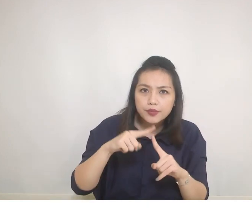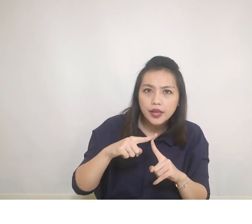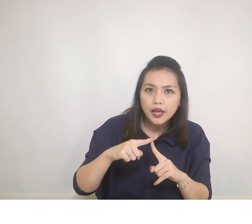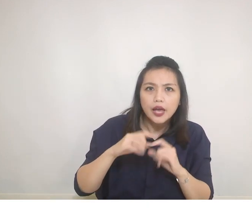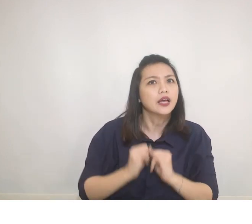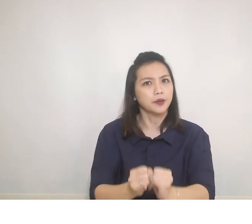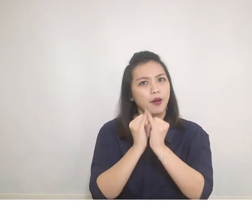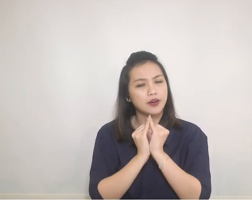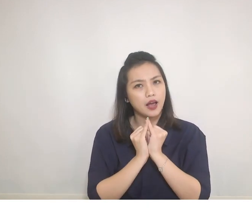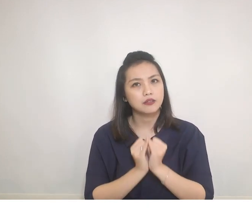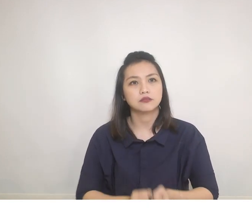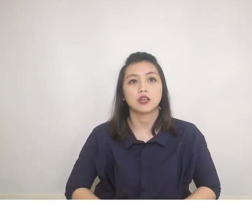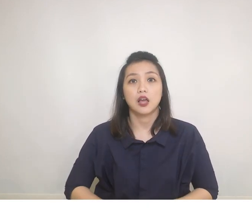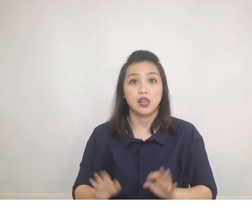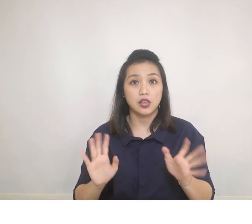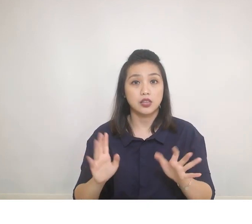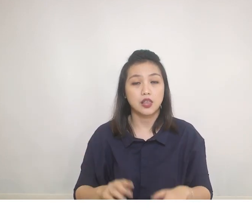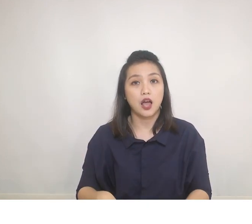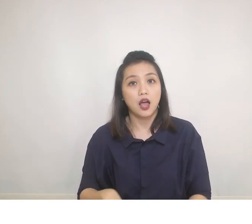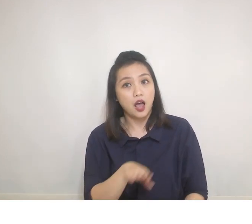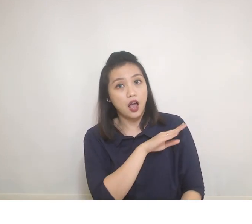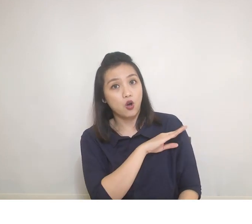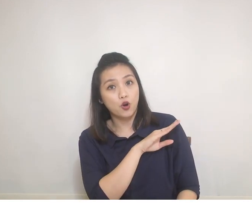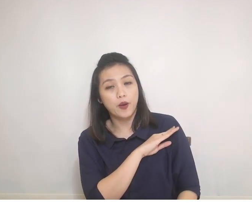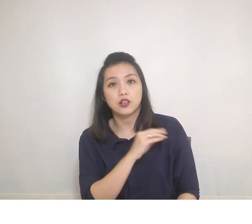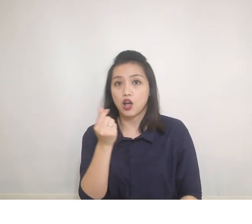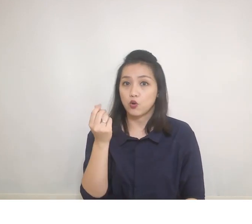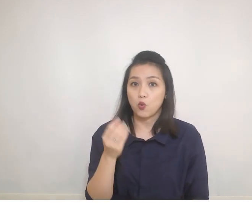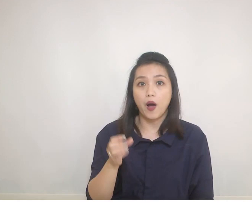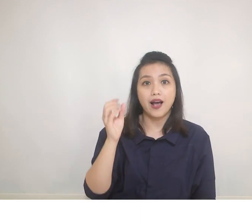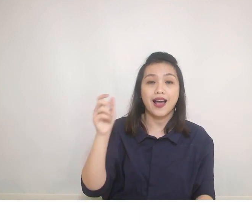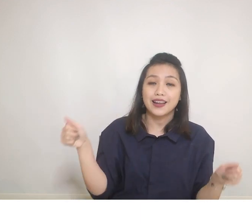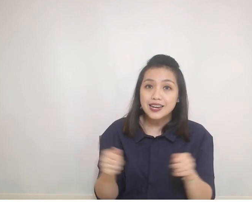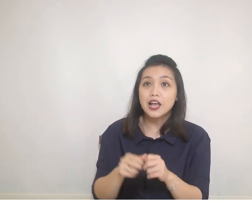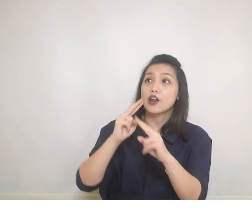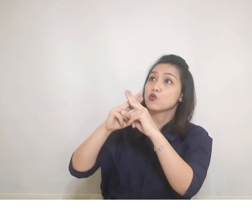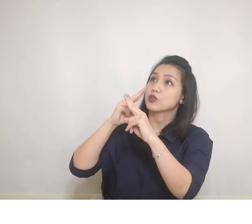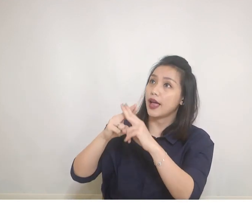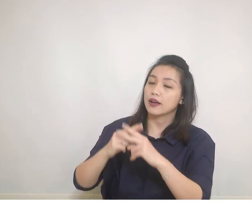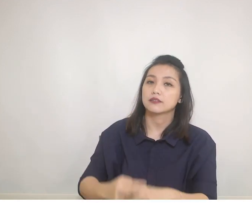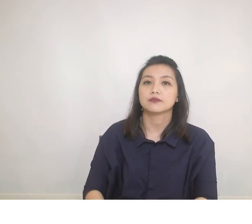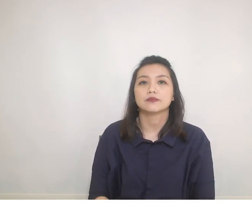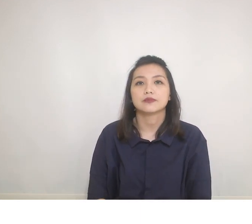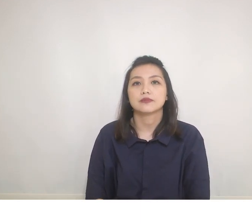yang membantu memanage semuanya, mengatur semuanya. Amen. Ada waktunya untuk